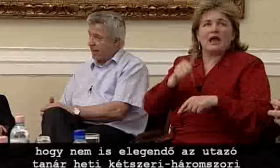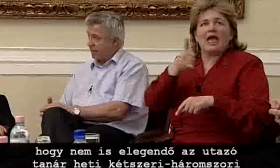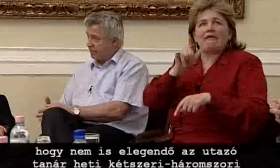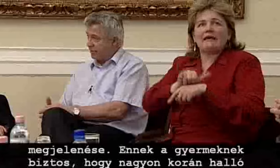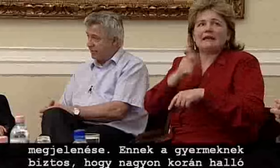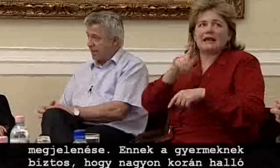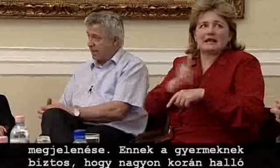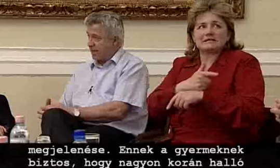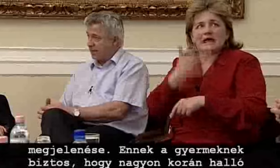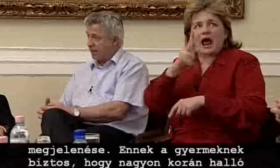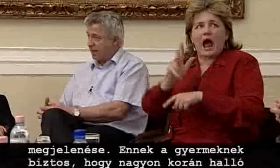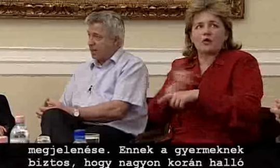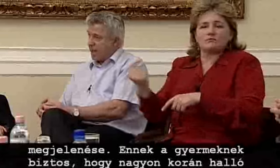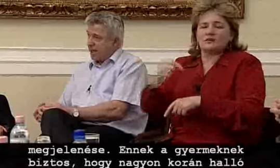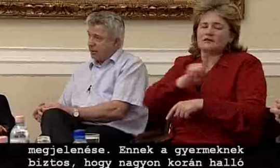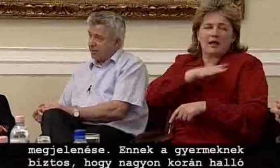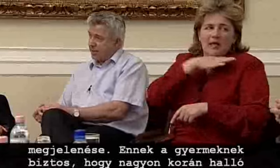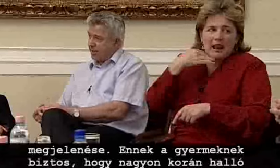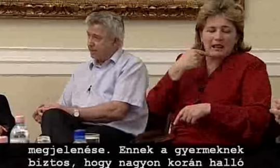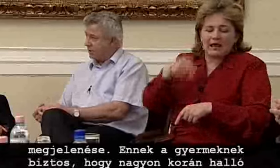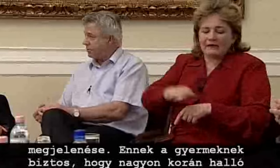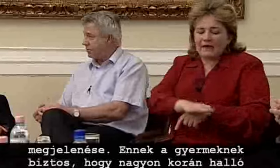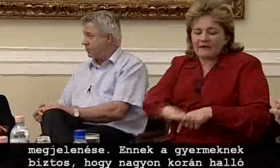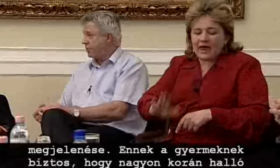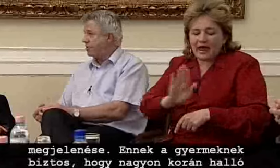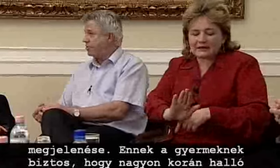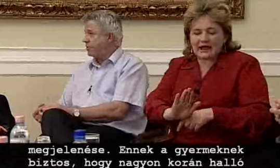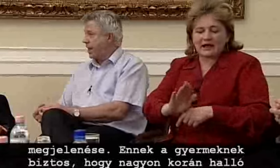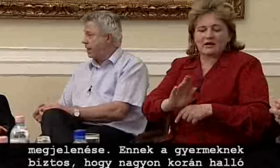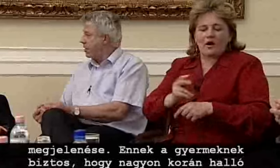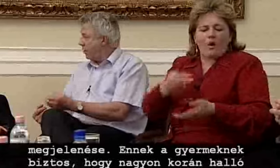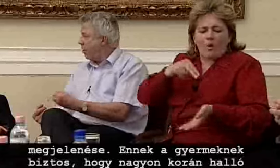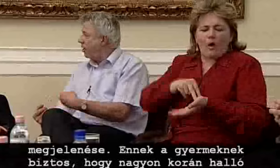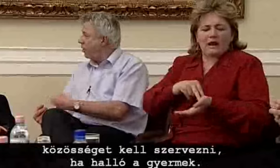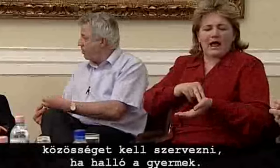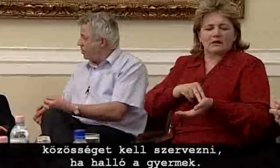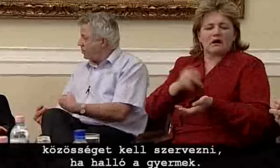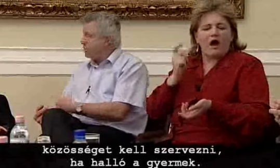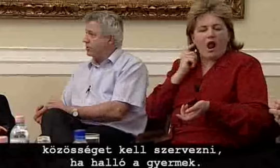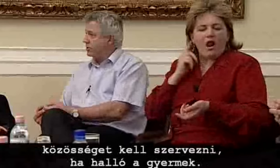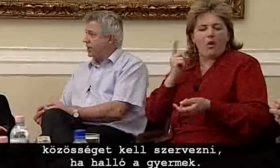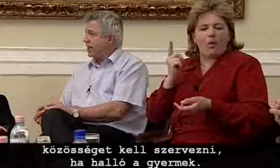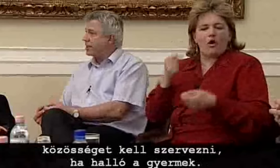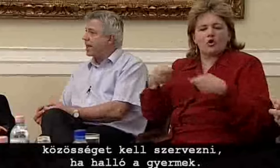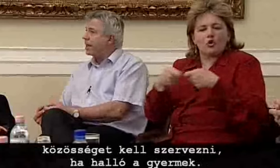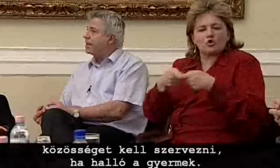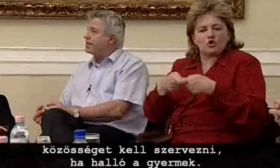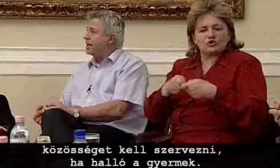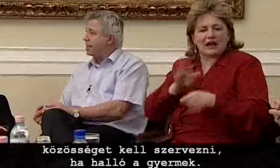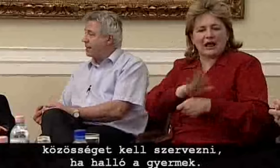kétszeri, háromszori megjelenése. Ennek a gyereknek biztos, hogy nagyon korán halló közösséget